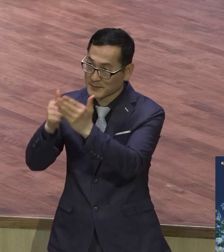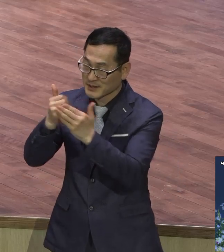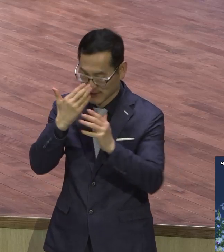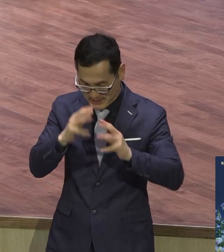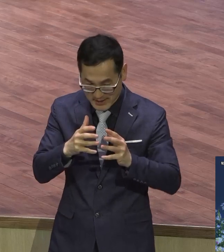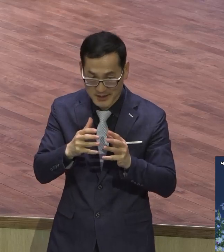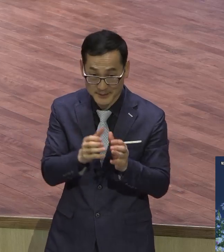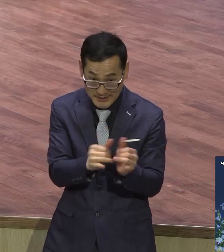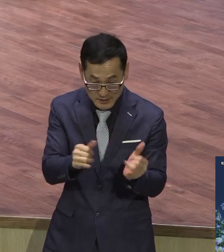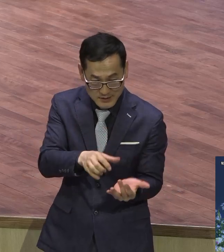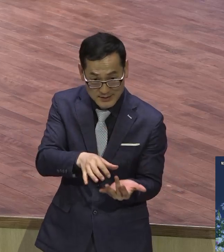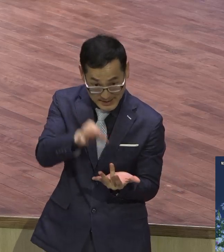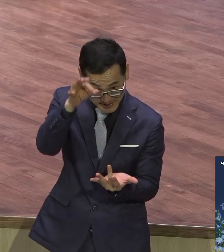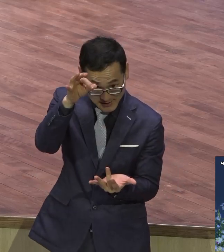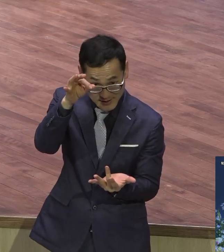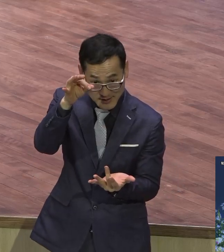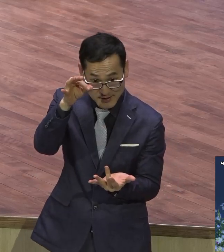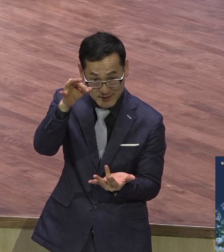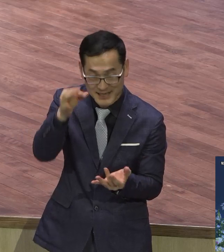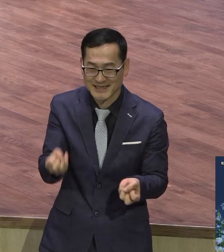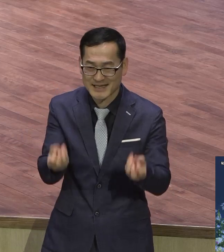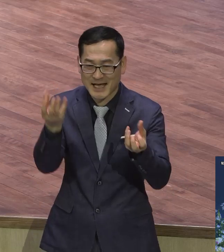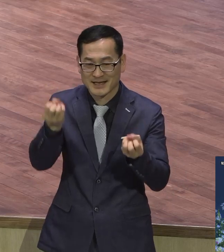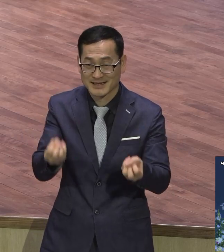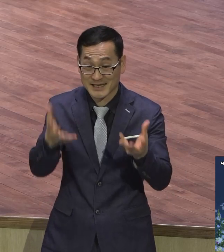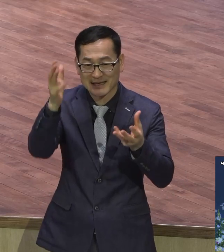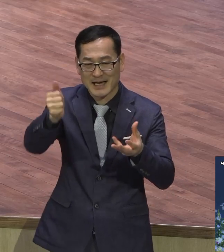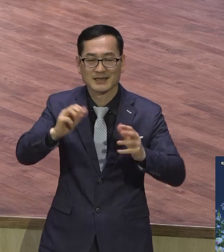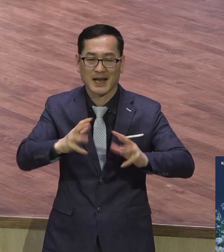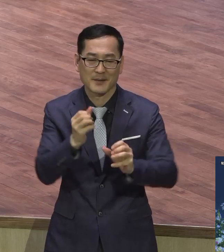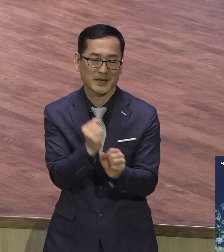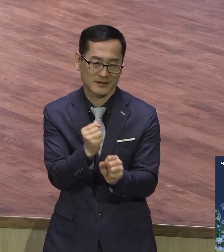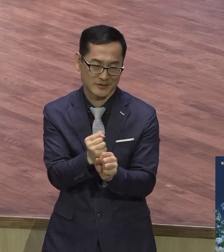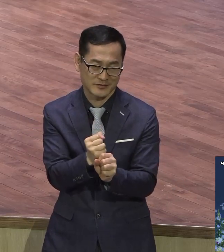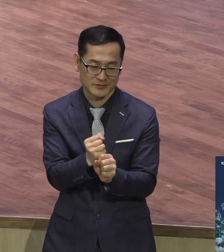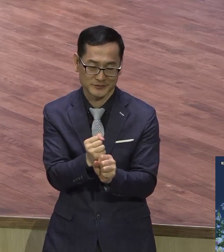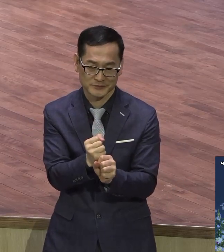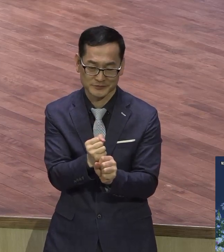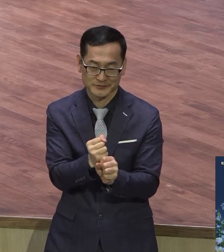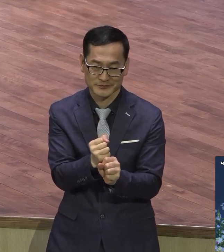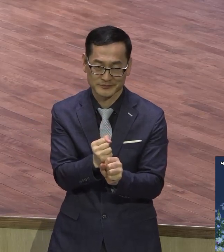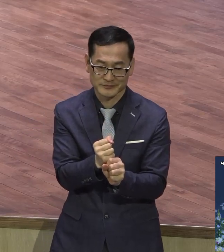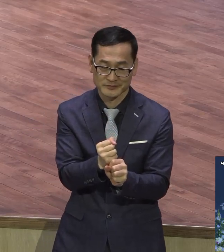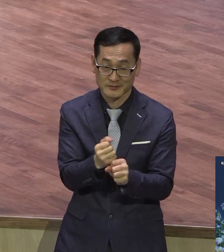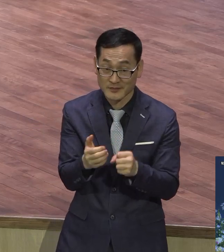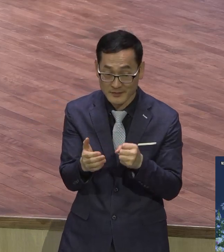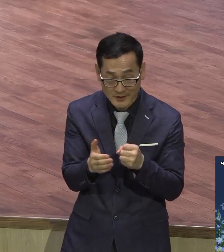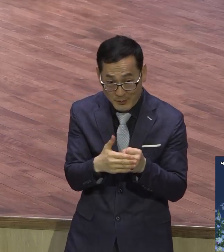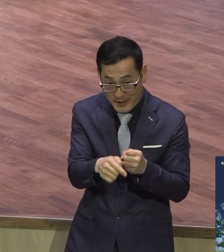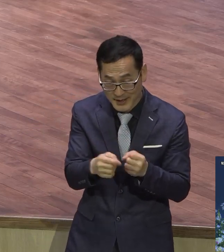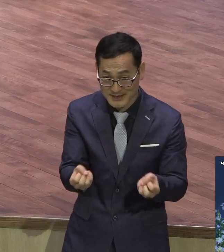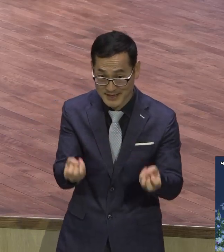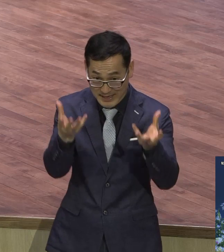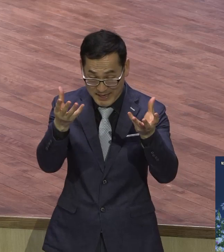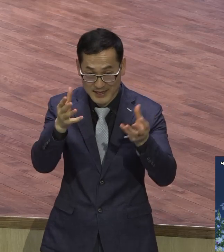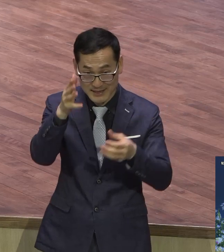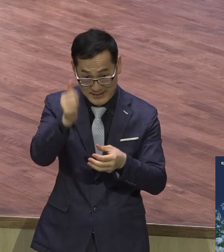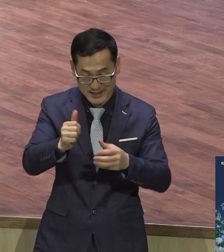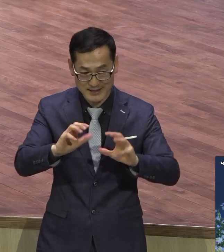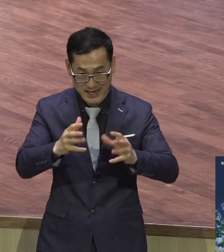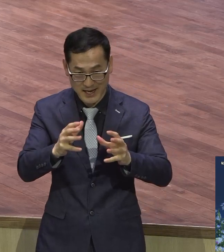미션을 이스라엘이라는 나라를 택해가지고 제사장 미션을 수행할수록 제사장 나라로